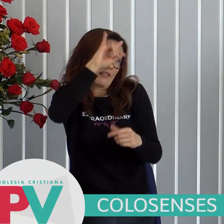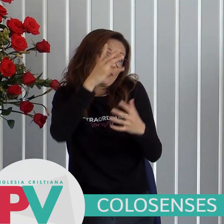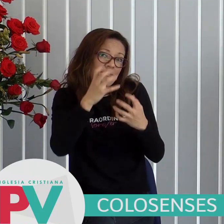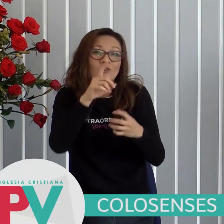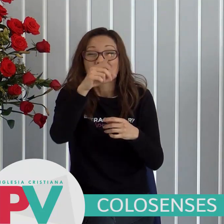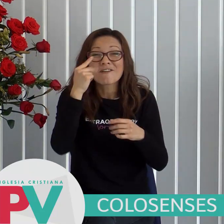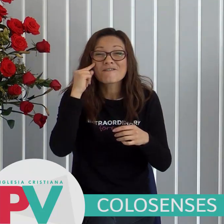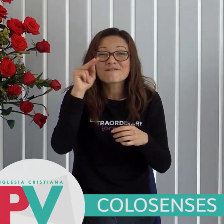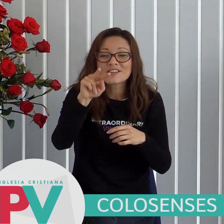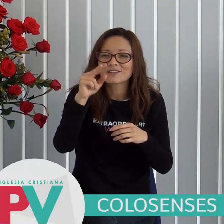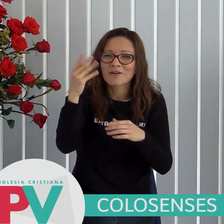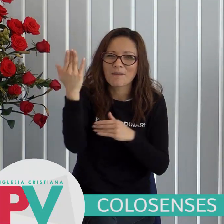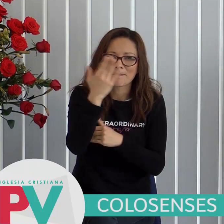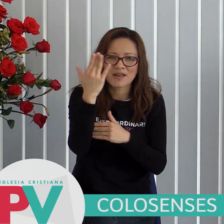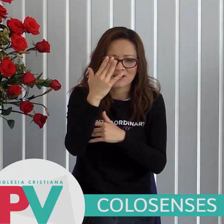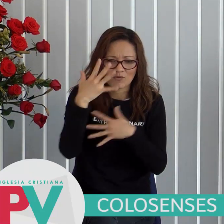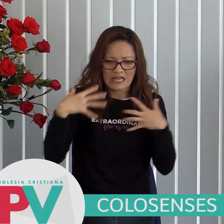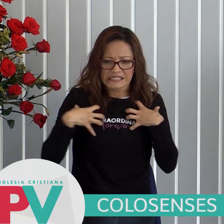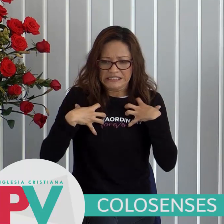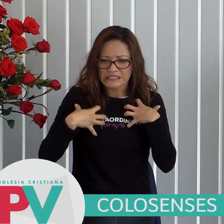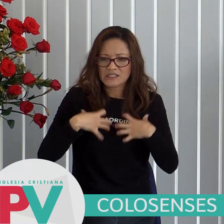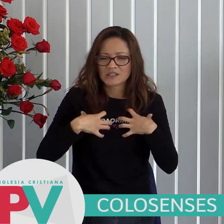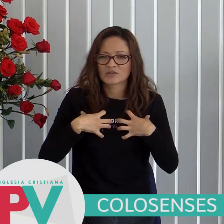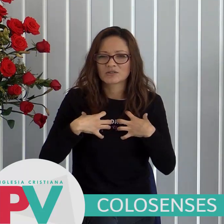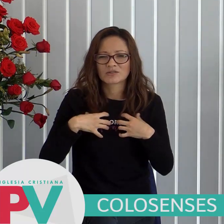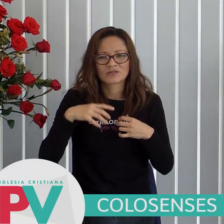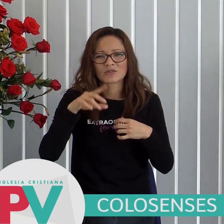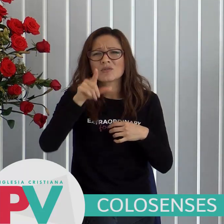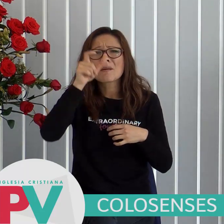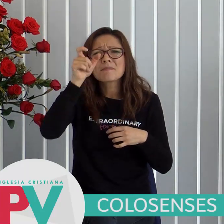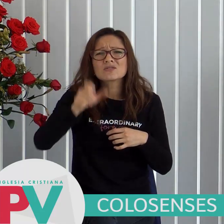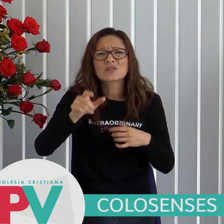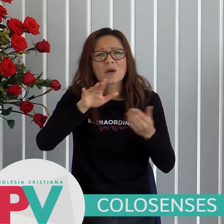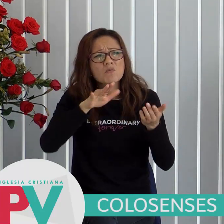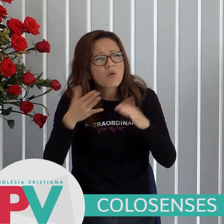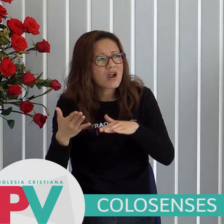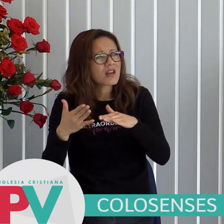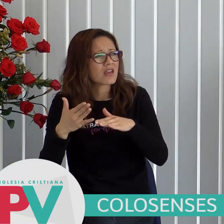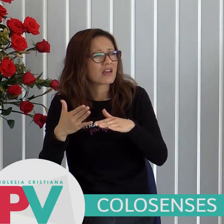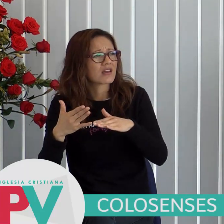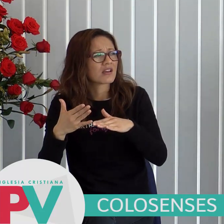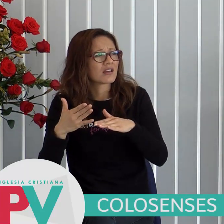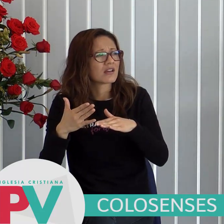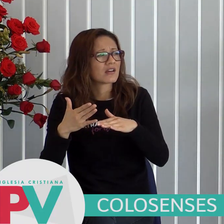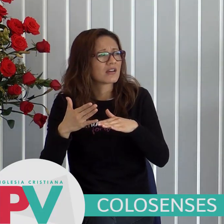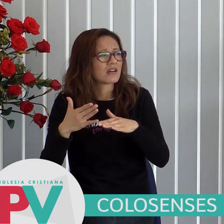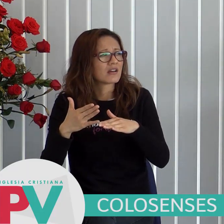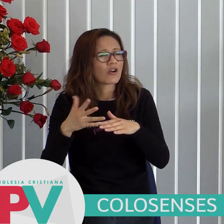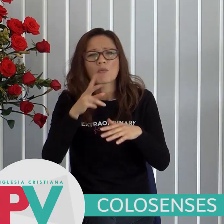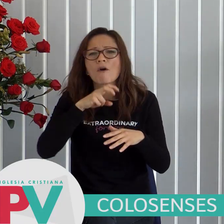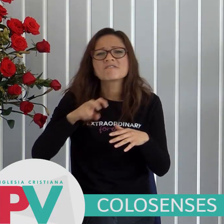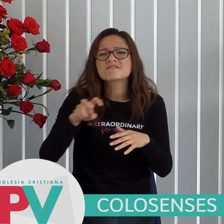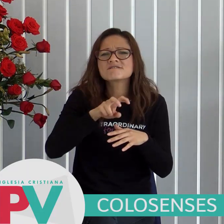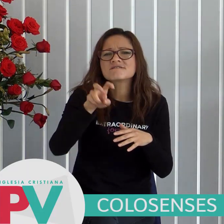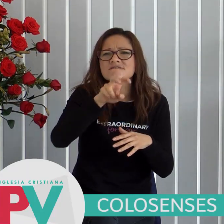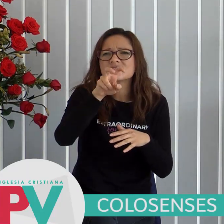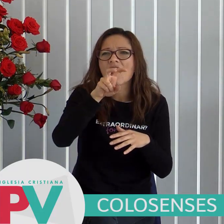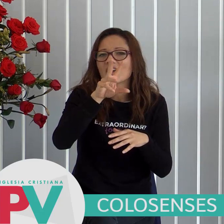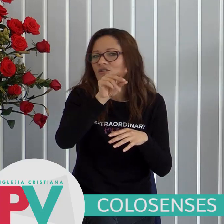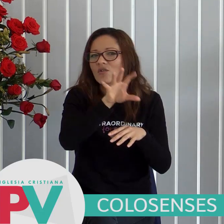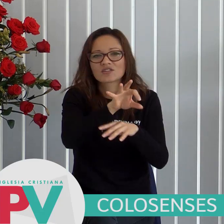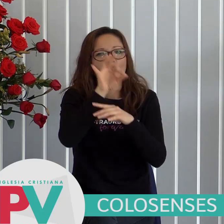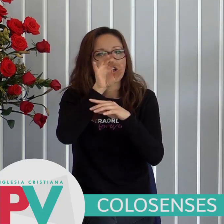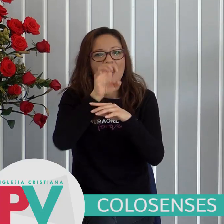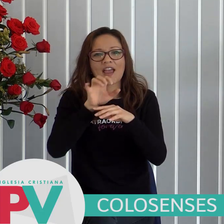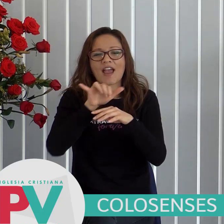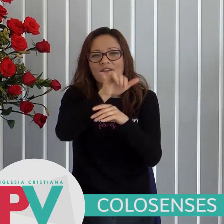llama? ¿Cuál es? Que hay una gente que se murió que iban a ir en un viaje y no escogieron el avión y el